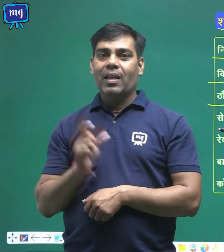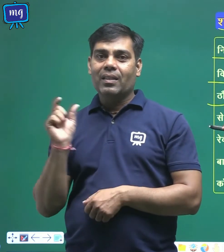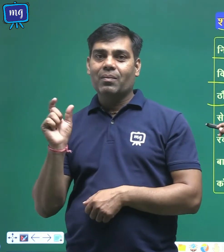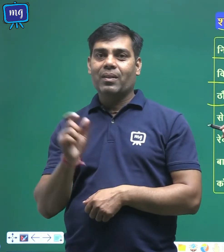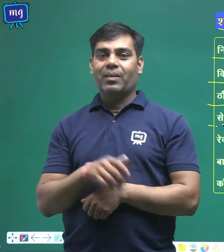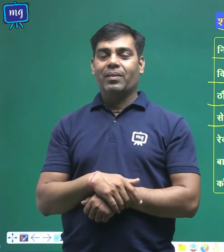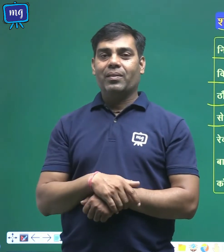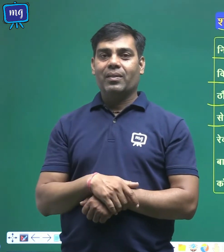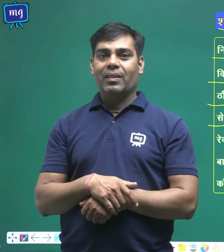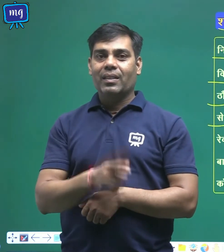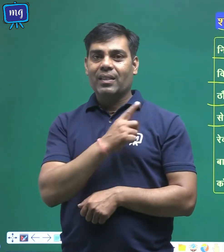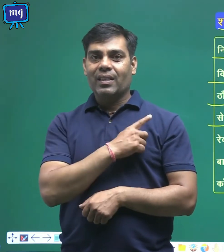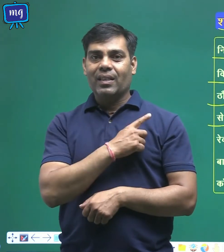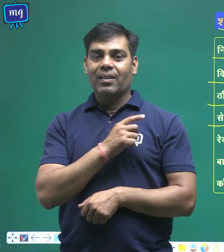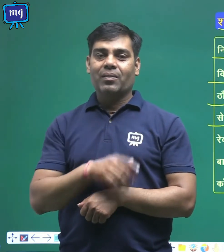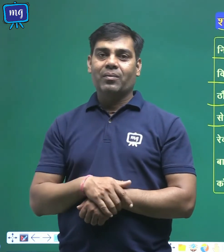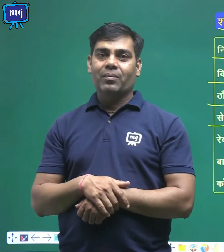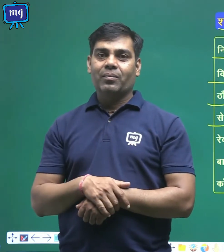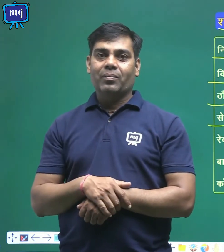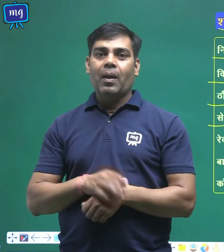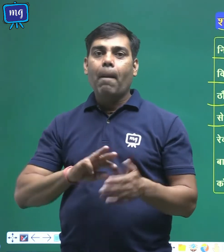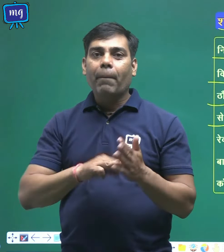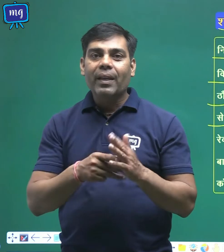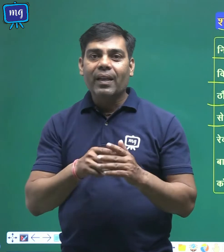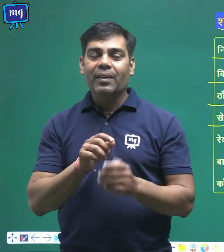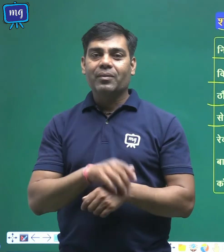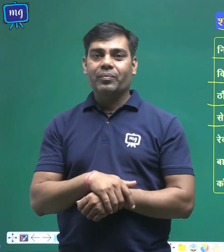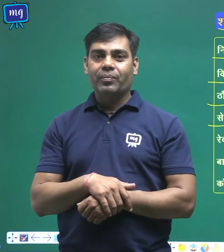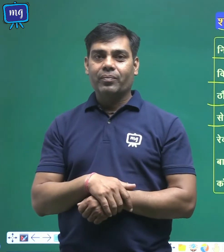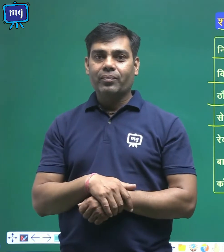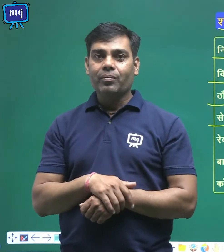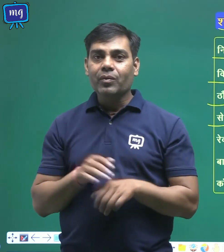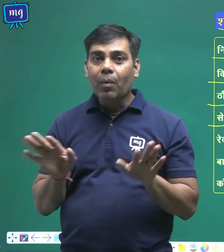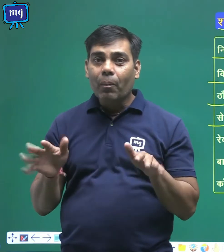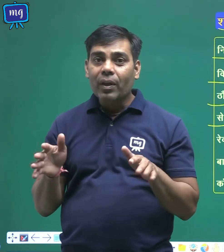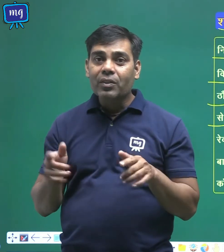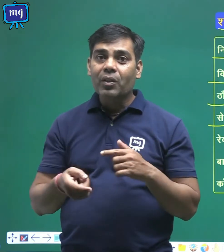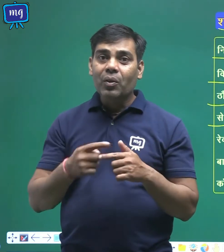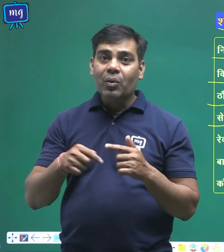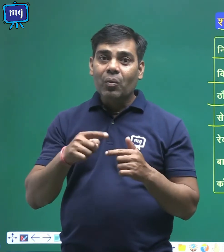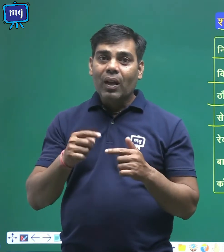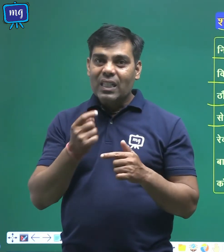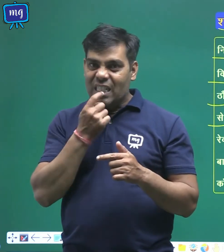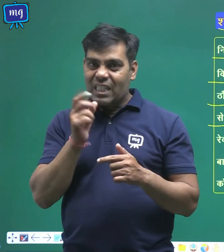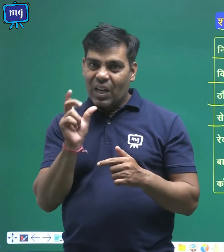है सेना, अर्थ है पक्षी द्वारा अंडों पर बैठना।